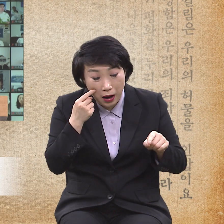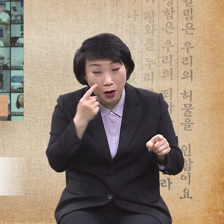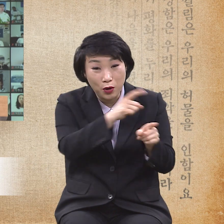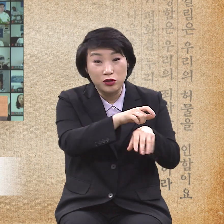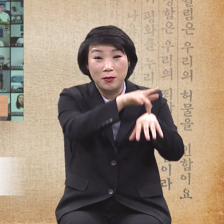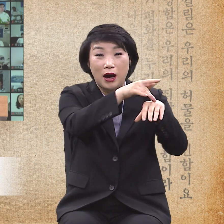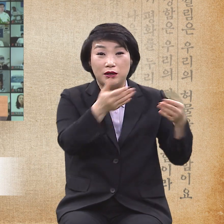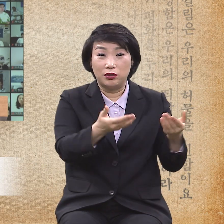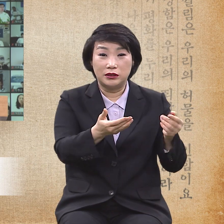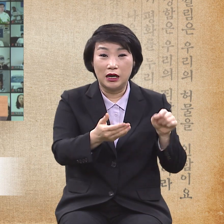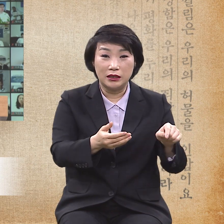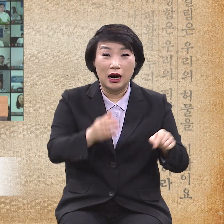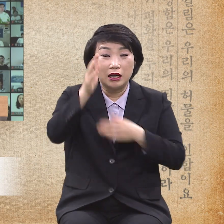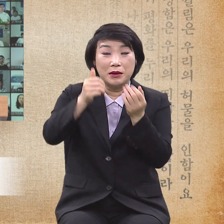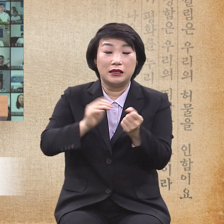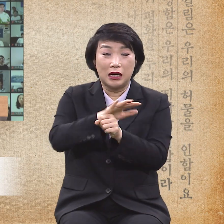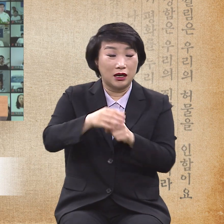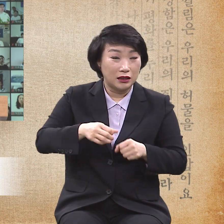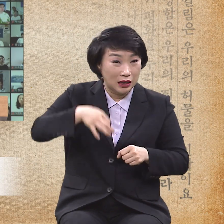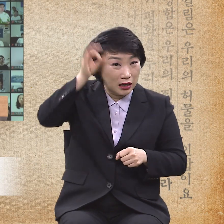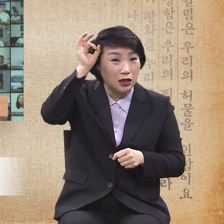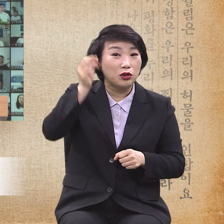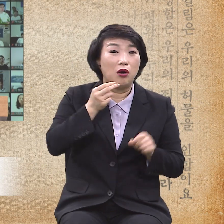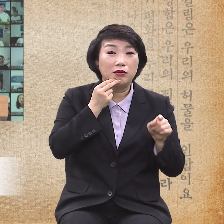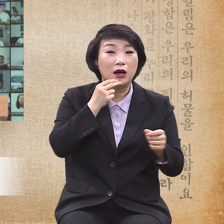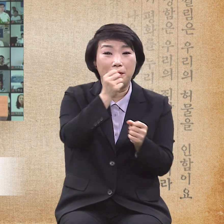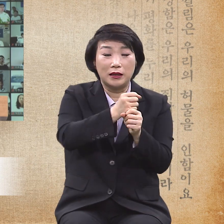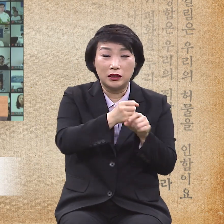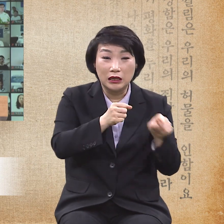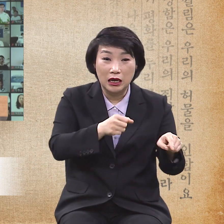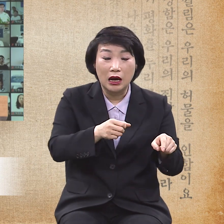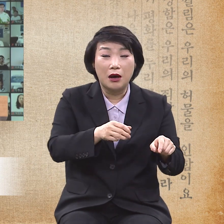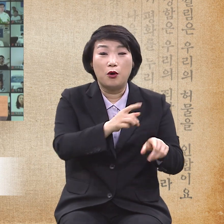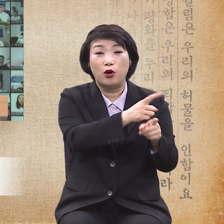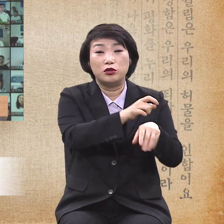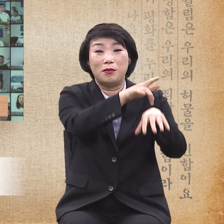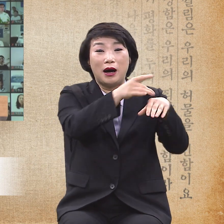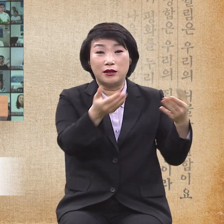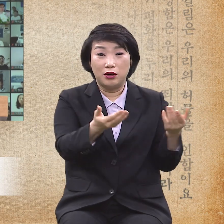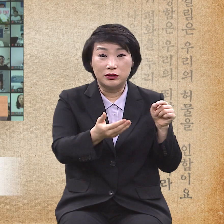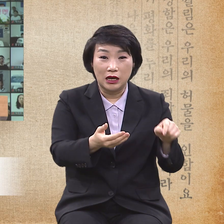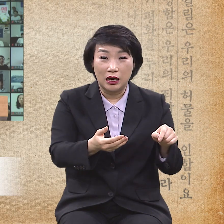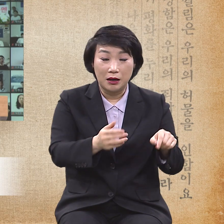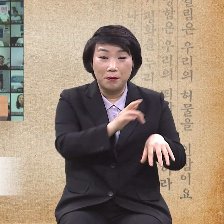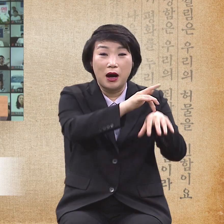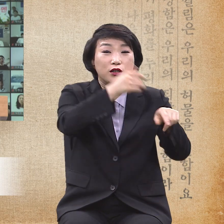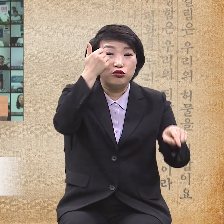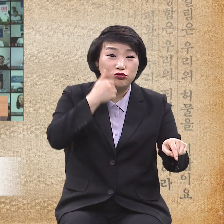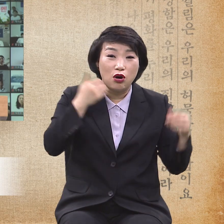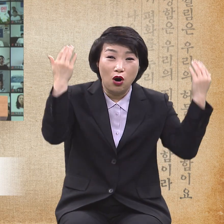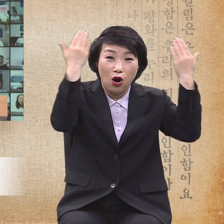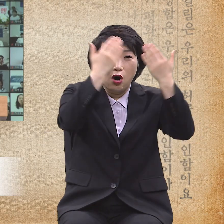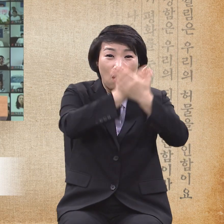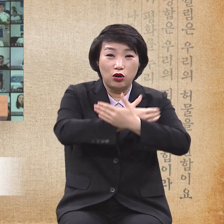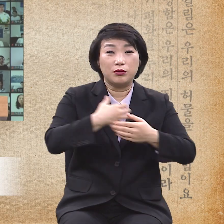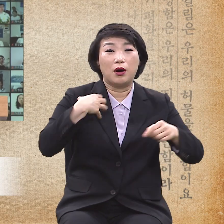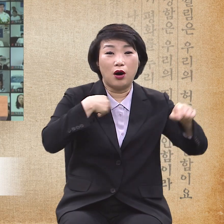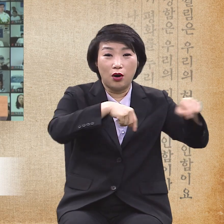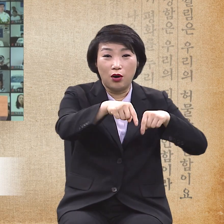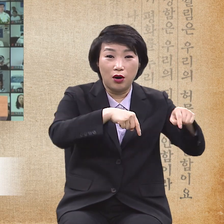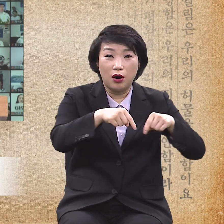하나님의 사랑을 깨닫게 하지 못하는 것이 마귀 역사다. 그래서 그놈은 어둠의 주관자라 이